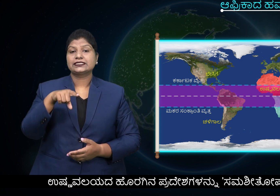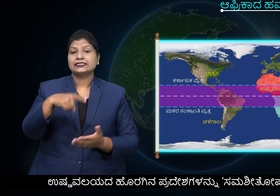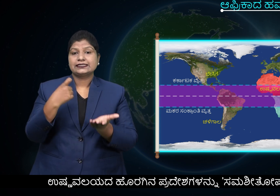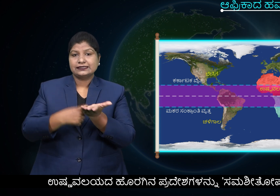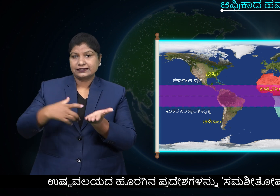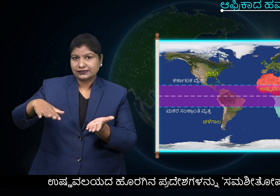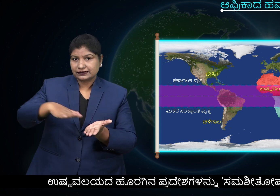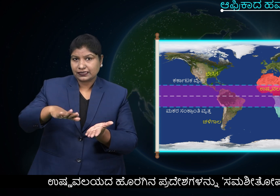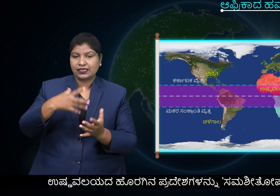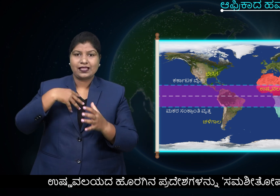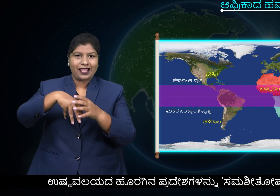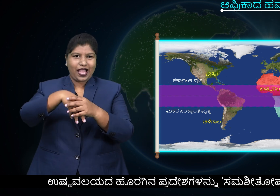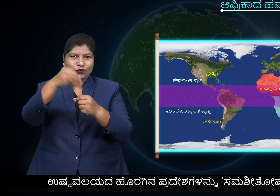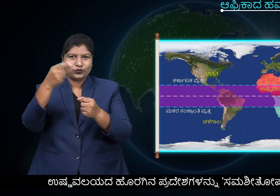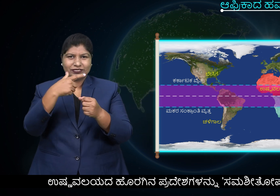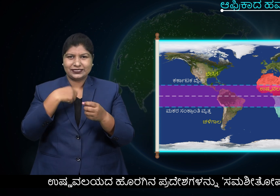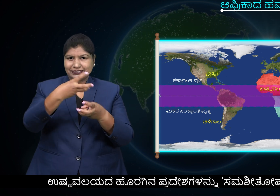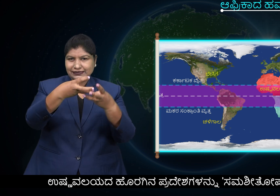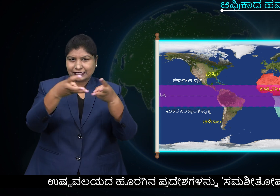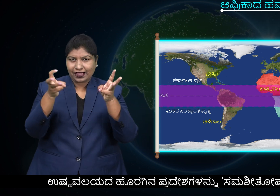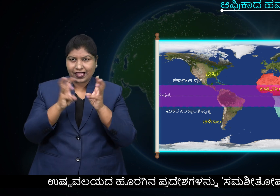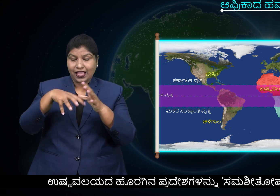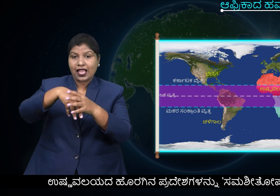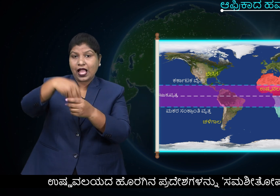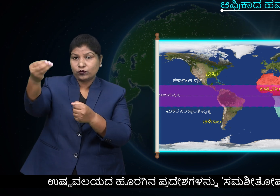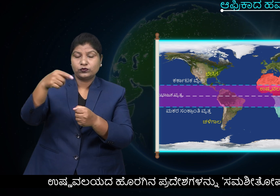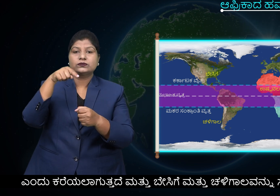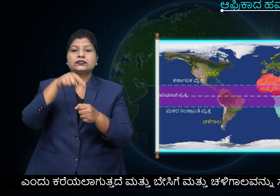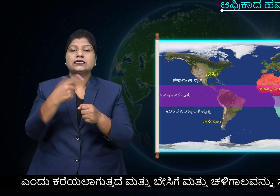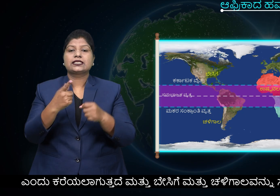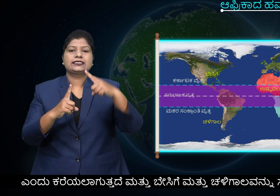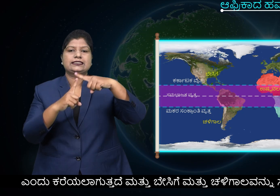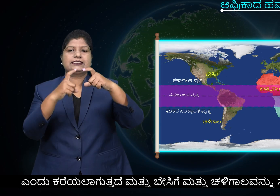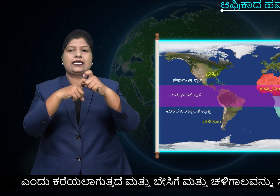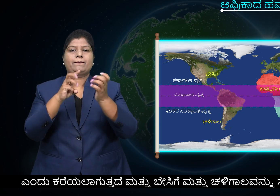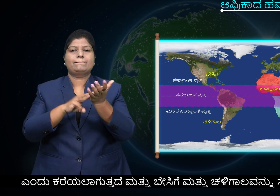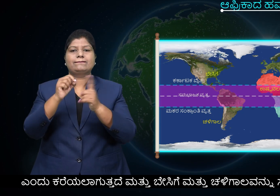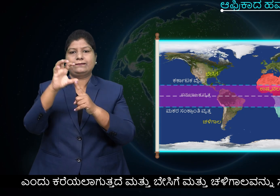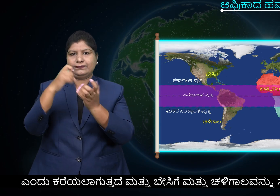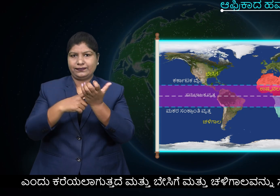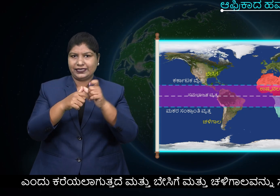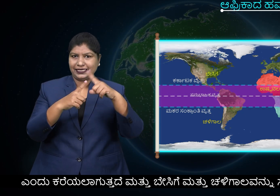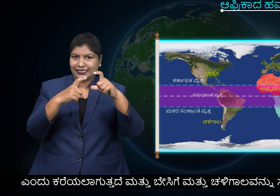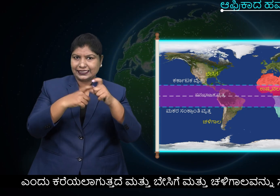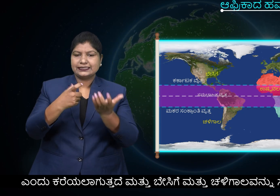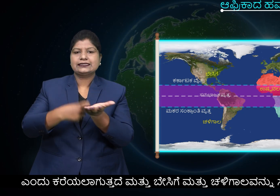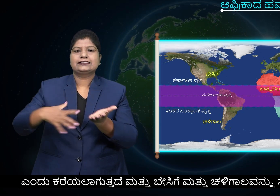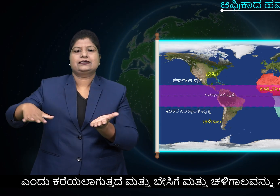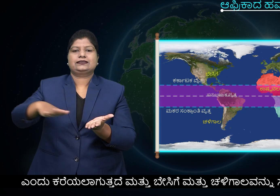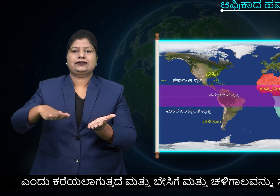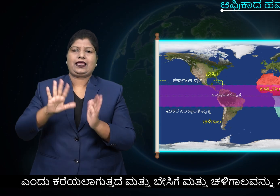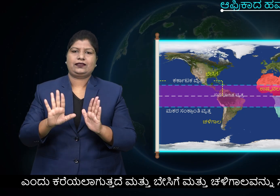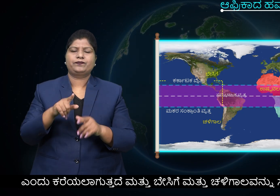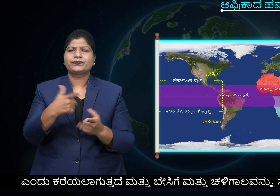ಉಷ್ಣವಲಯದ ಹೊರಗಿನ ಪ್ರದೇಶಗಳನ್ನು ಸಮಶೀತೋಷ್ಣ ಪ್ರದೇಶಗಳು ಎಂದು ಕರೆಯಲಾಗುತ್ತದೆ ಮತ್ತು